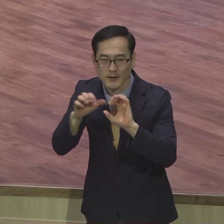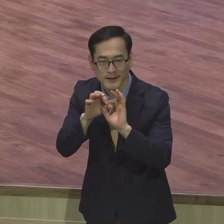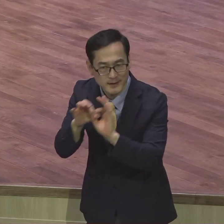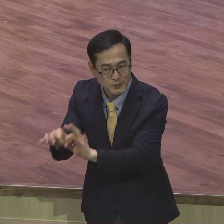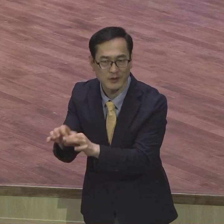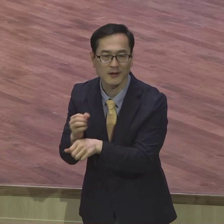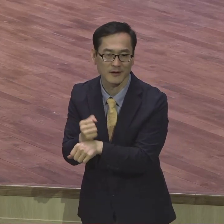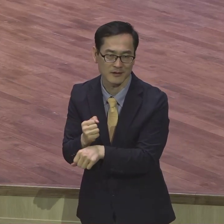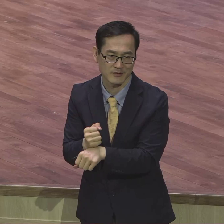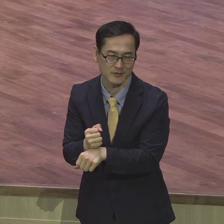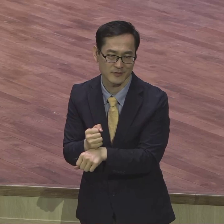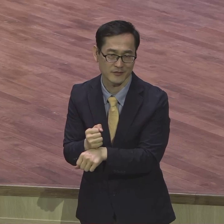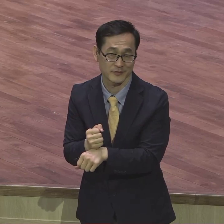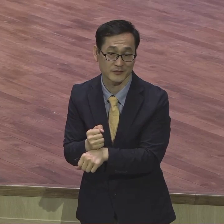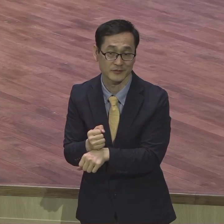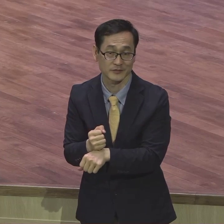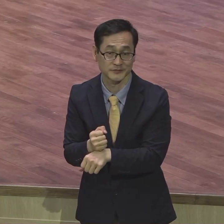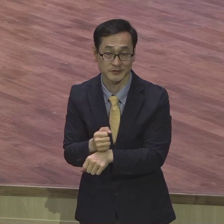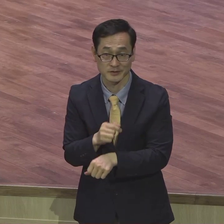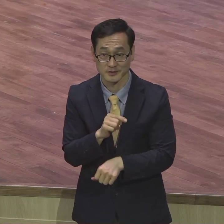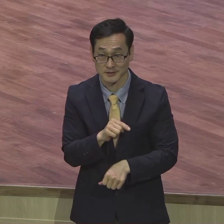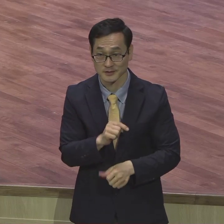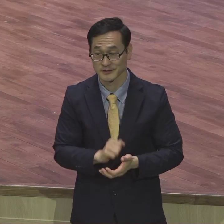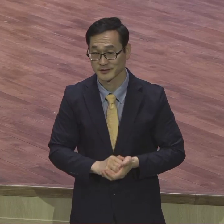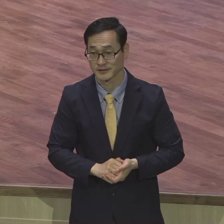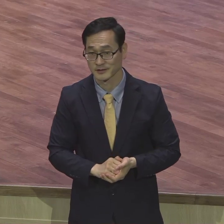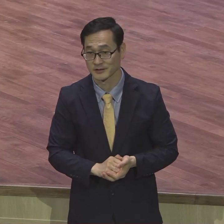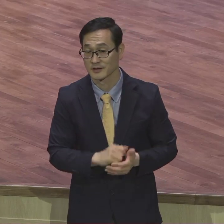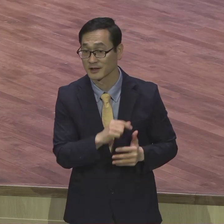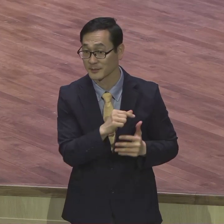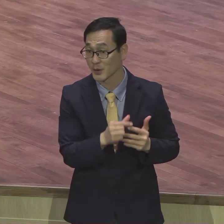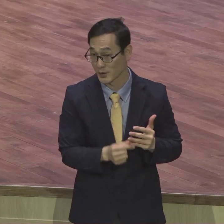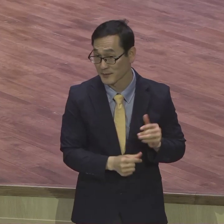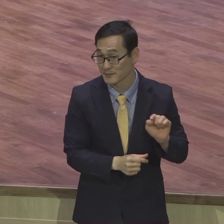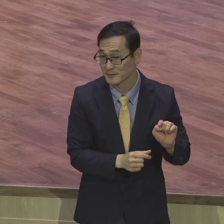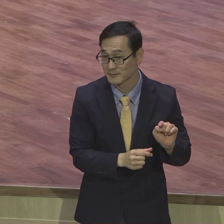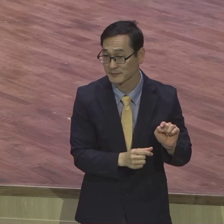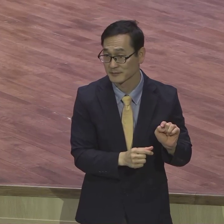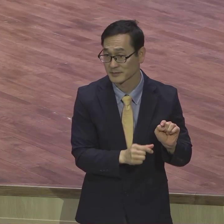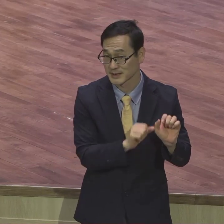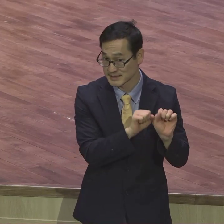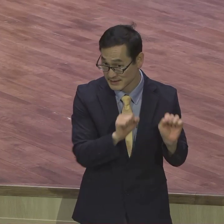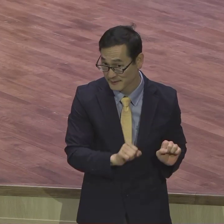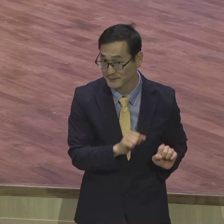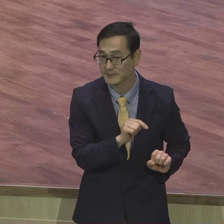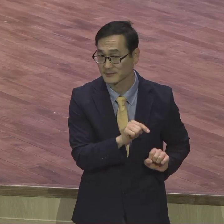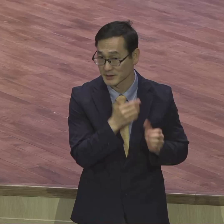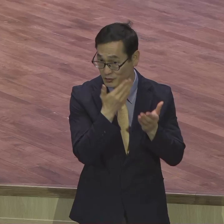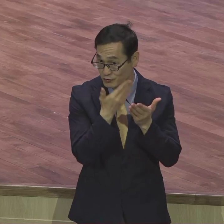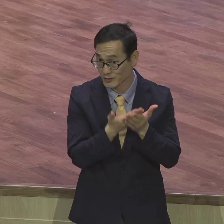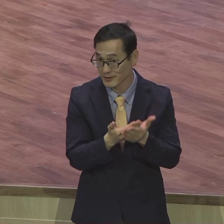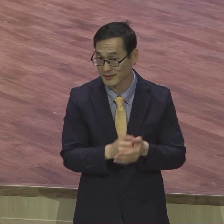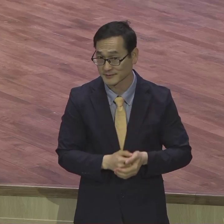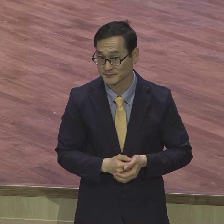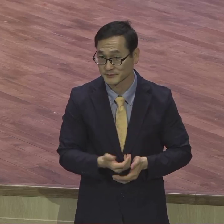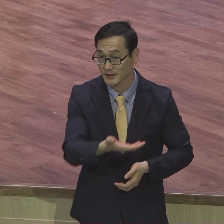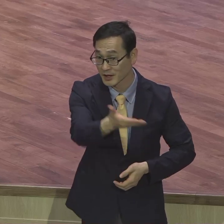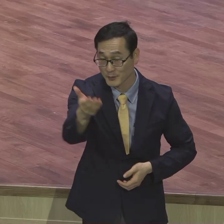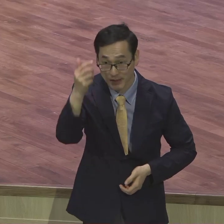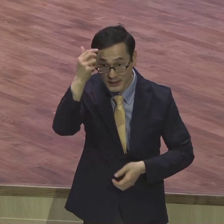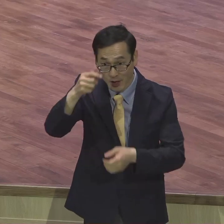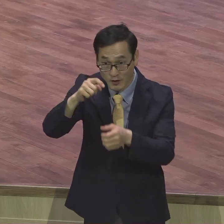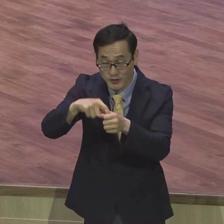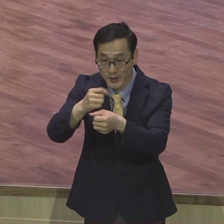계속할 수 있는 시스템을 까는 겁니다. 우리 영계 성도 등을 말씀 통해서 영적으로 해방된